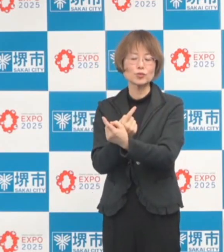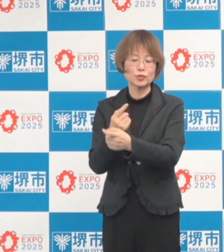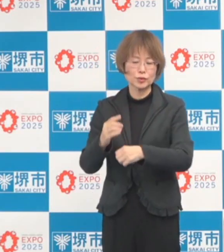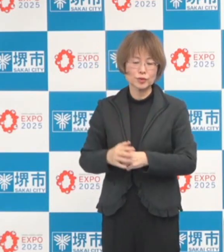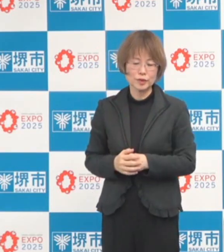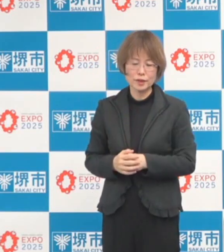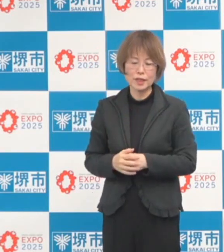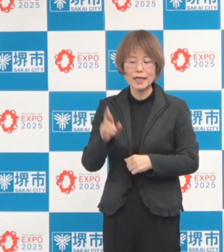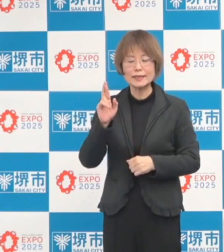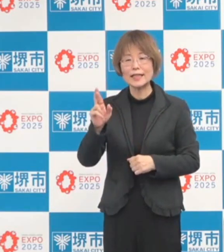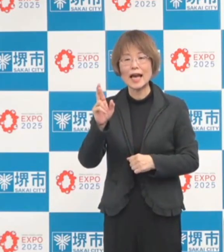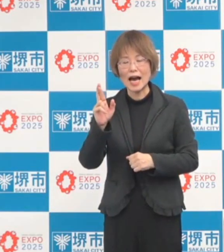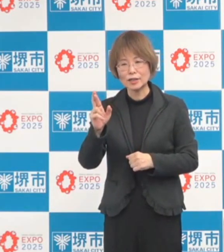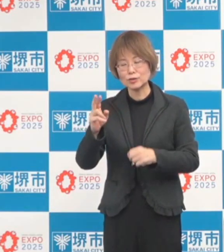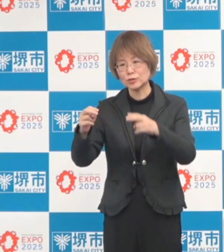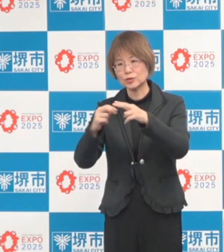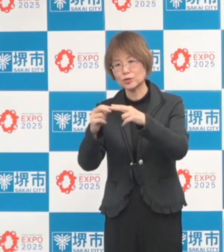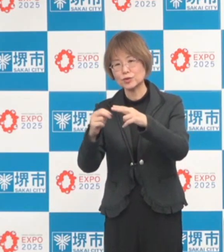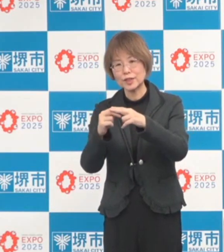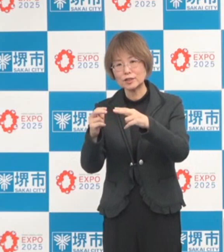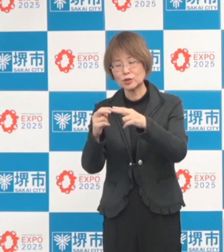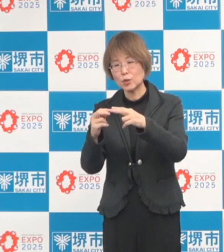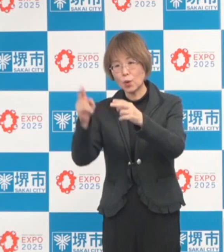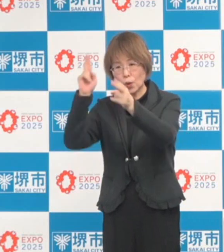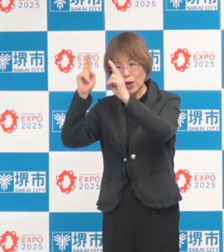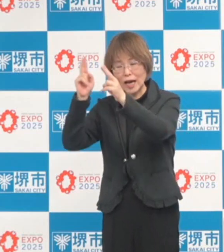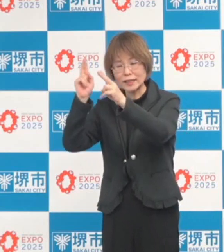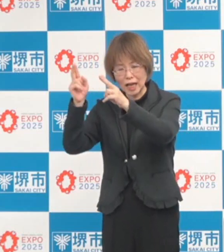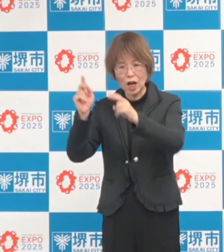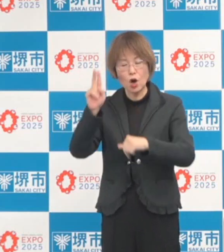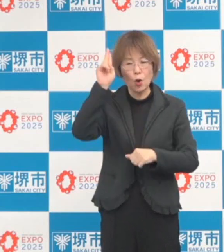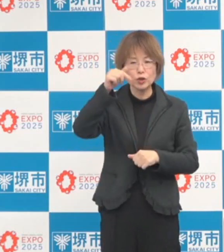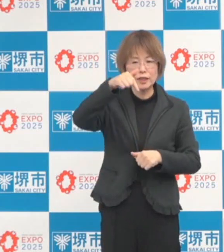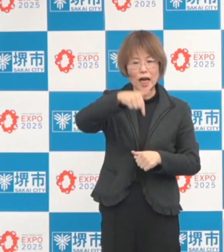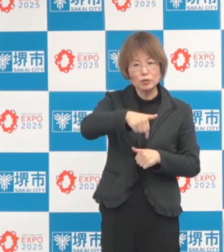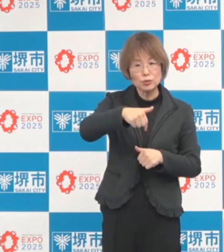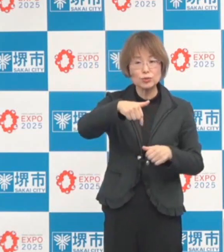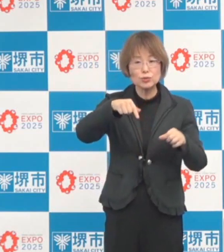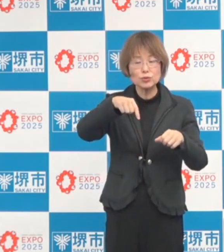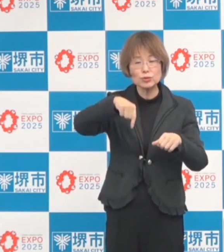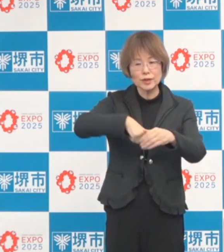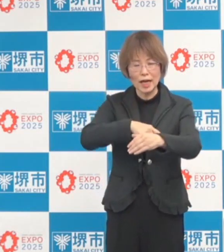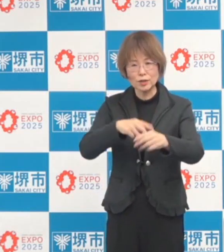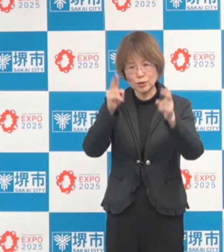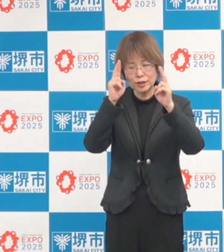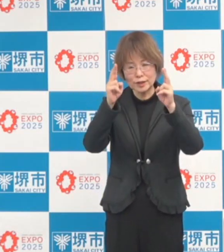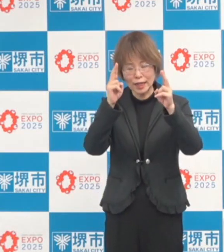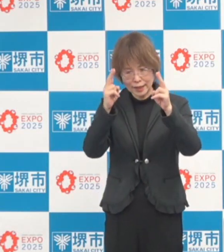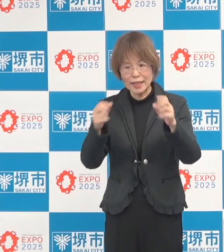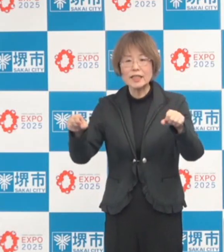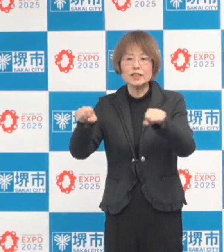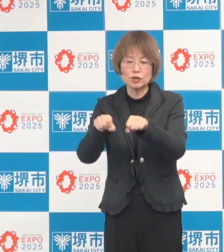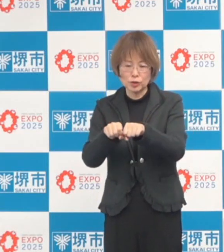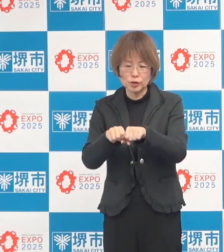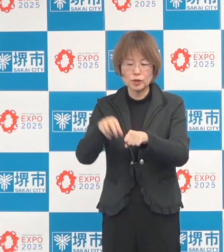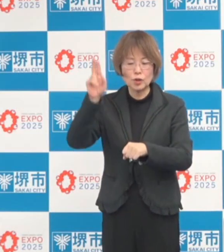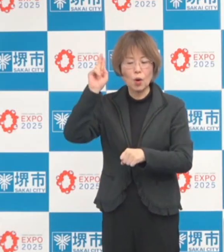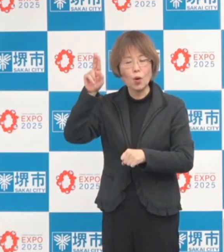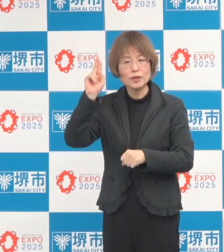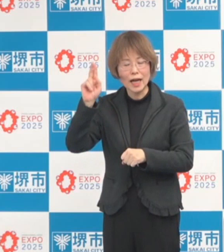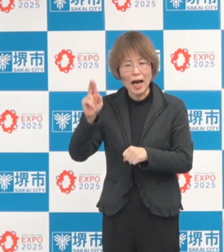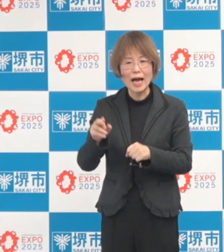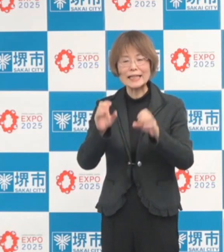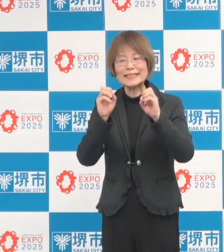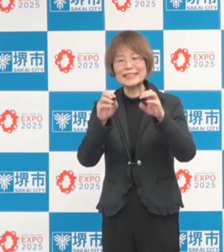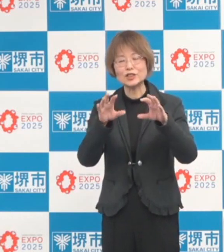の鉄道事業者と大阪府内の自治体が共同で実施する大阪デスティネーションキャンペーン等に